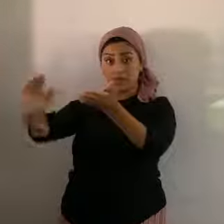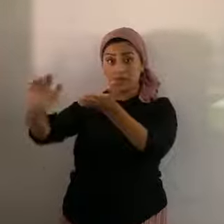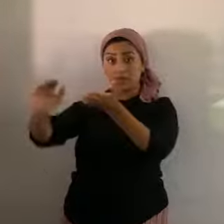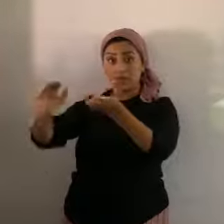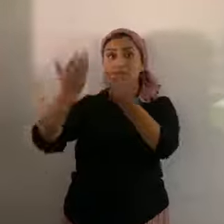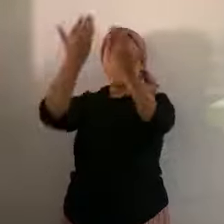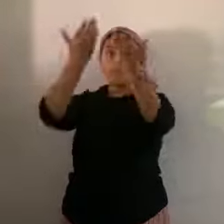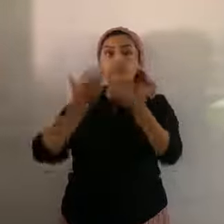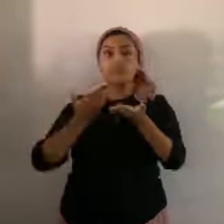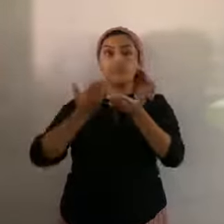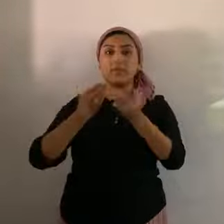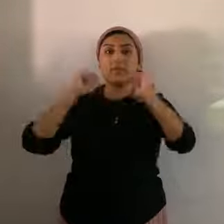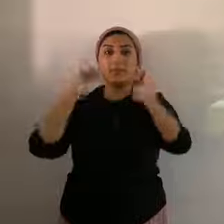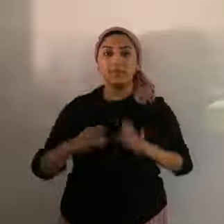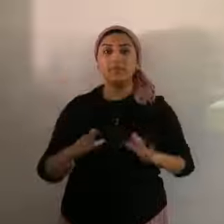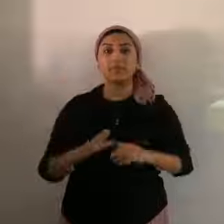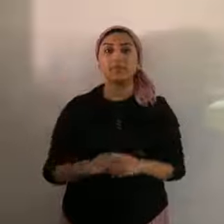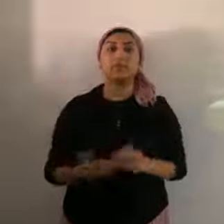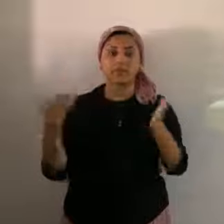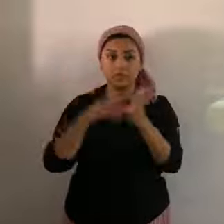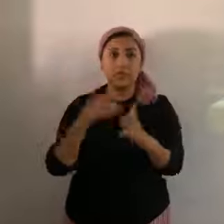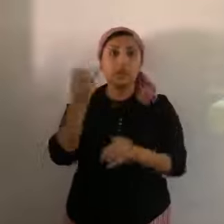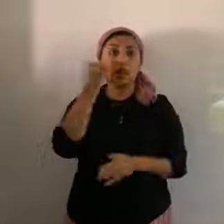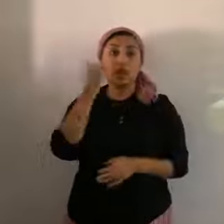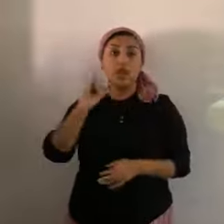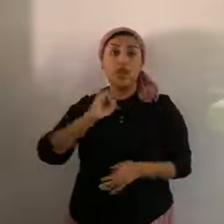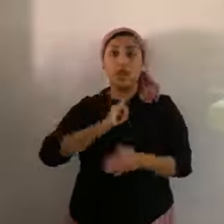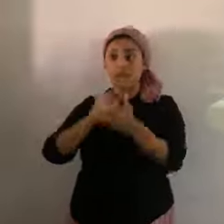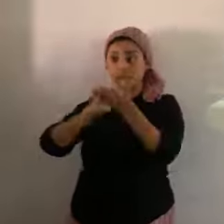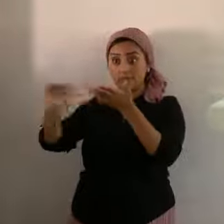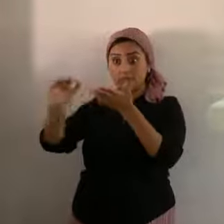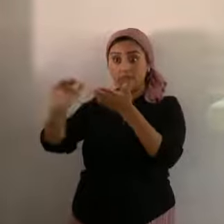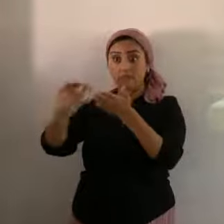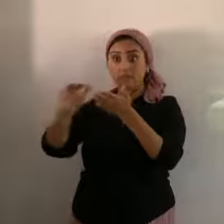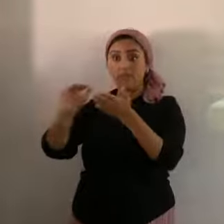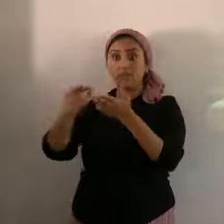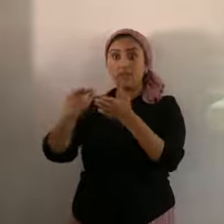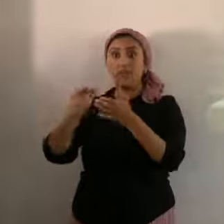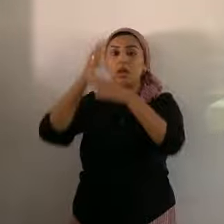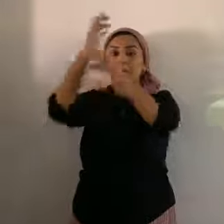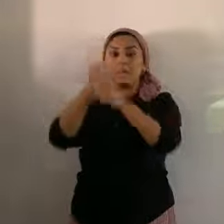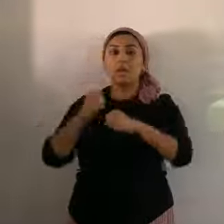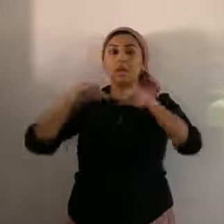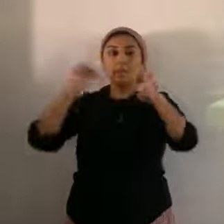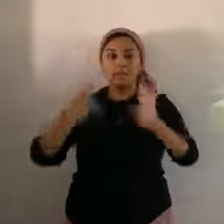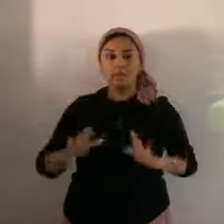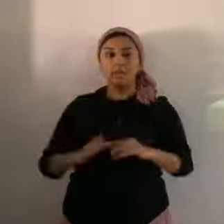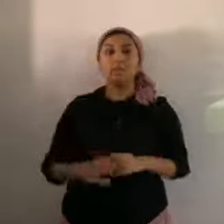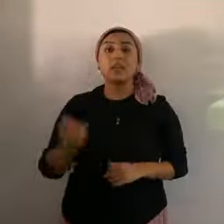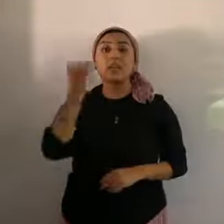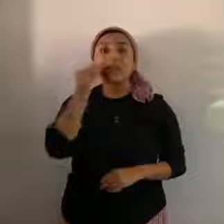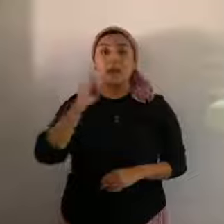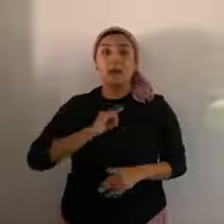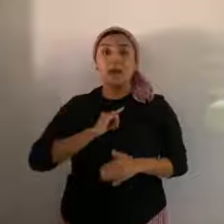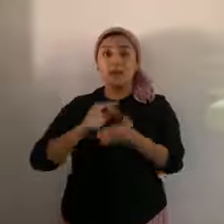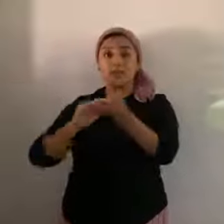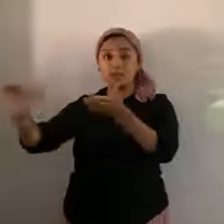seré bendecido. Otra vez, si perdono, allá fuerte, seré bendecido. Si